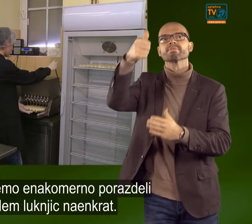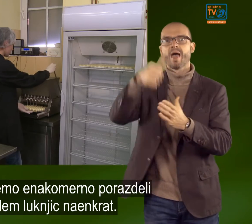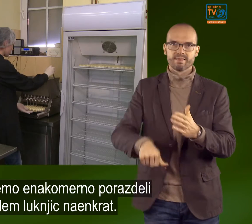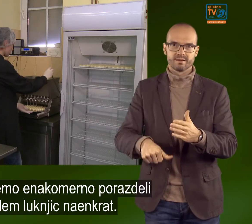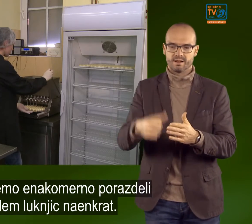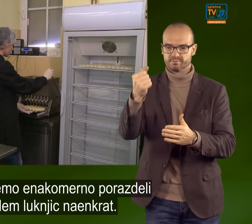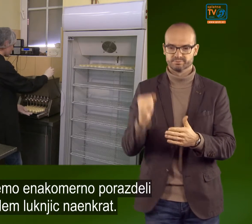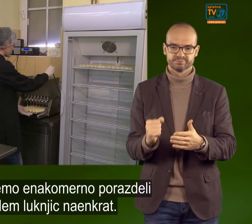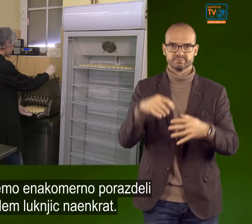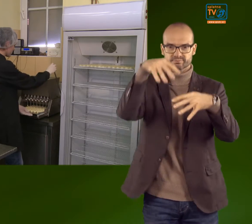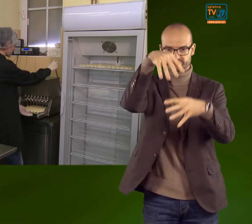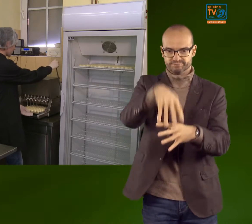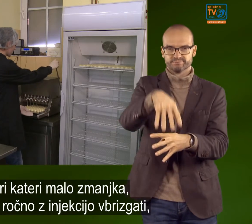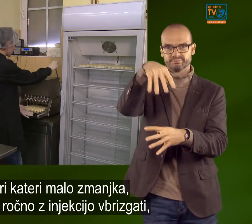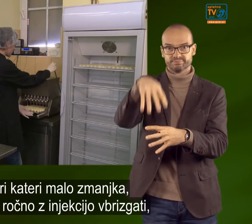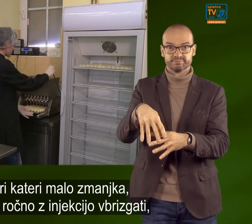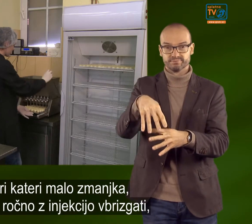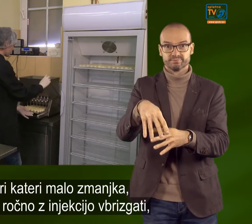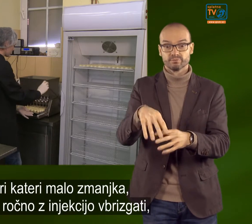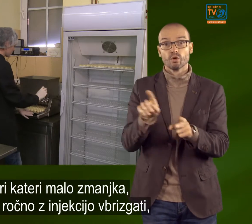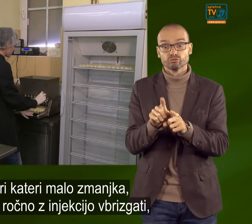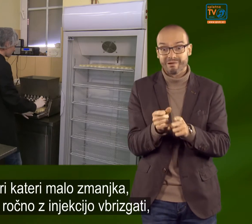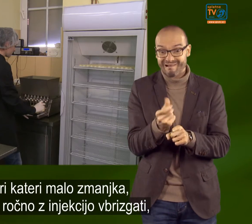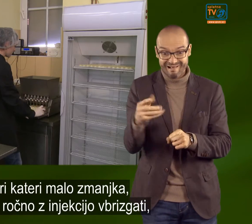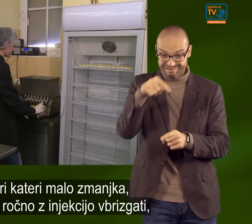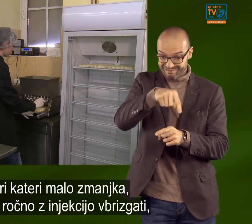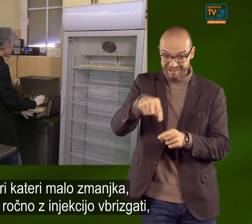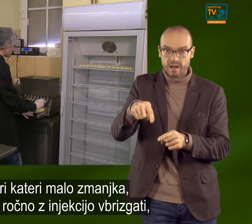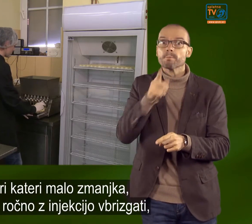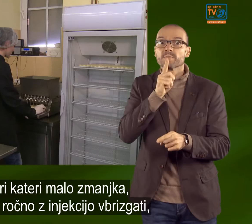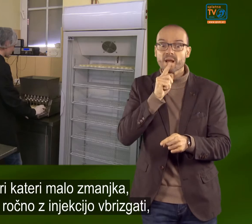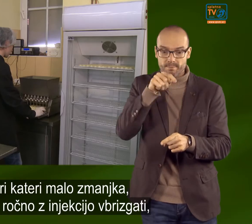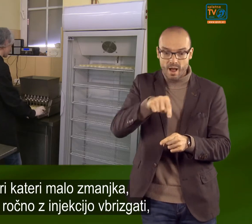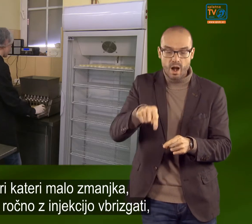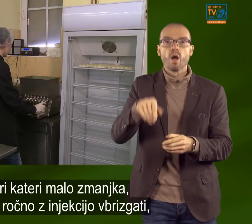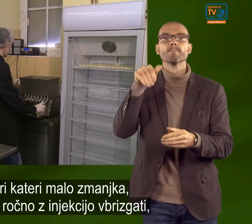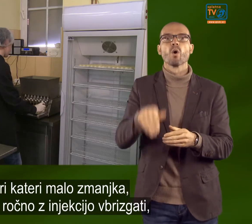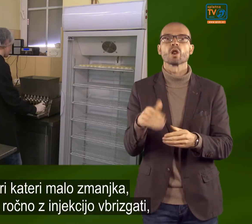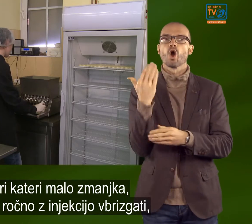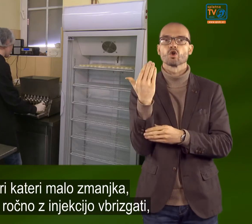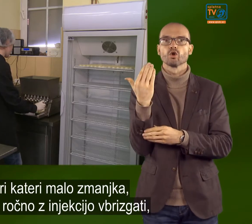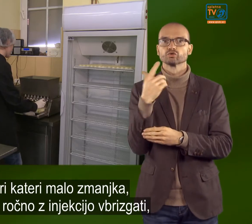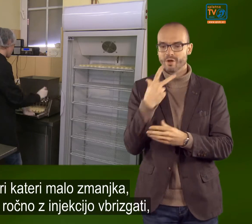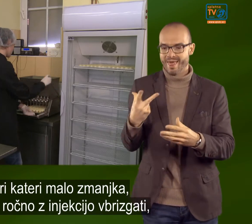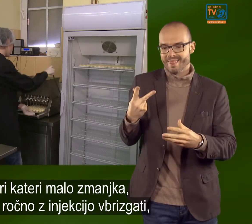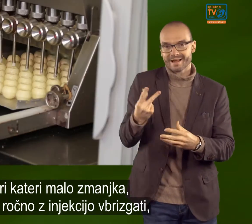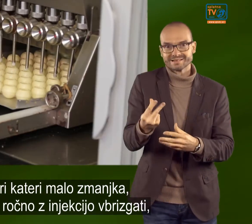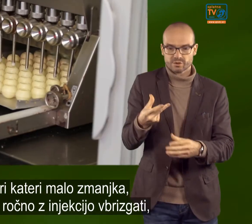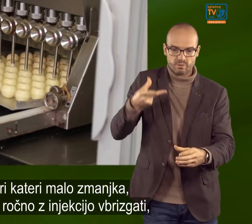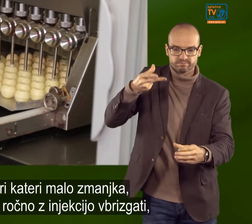luknjice naenkrat. Če v kateri malo zmanjka, jo moramo ročno z